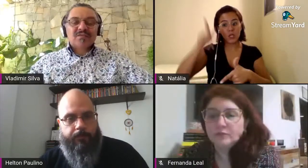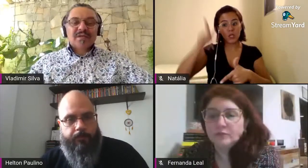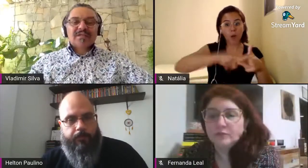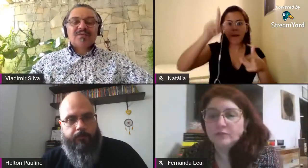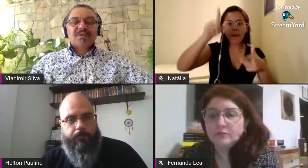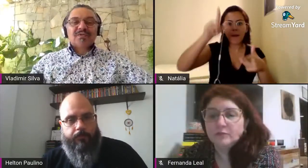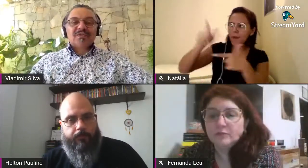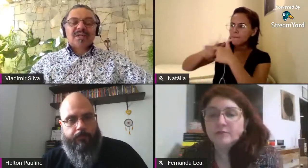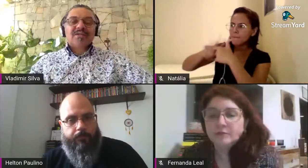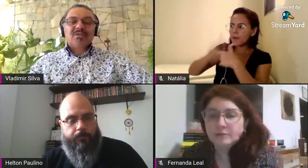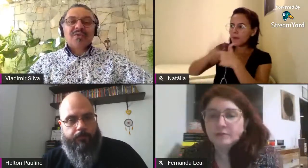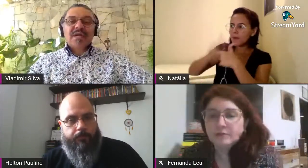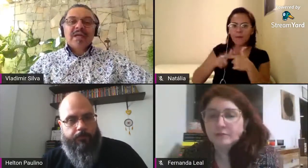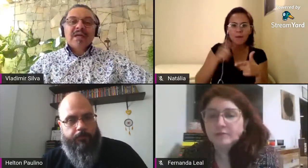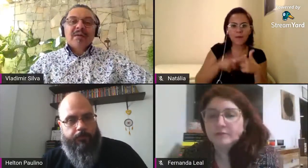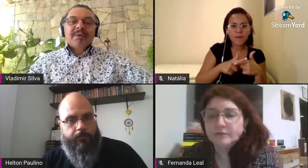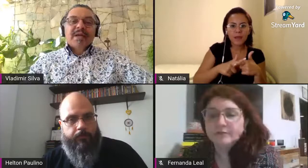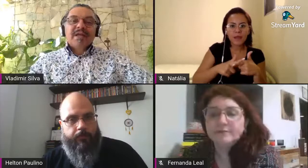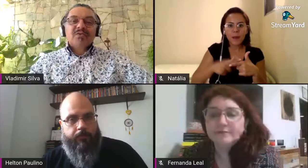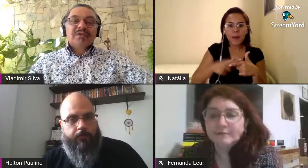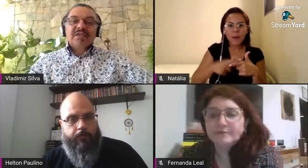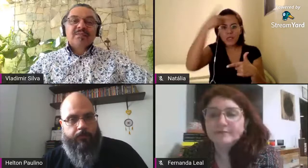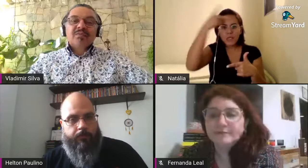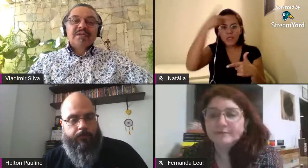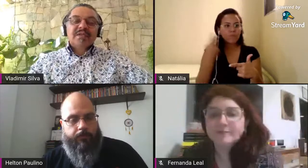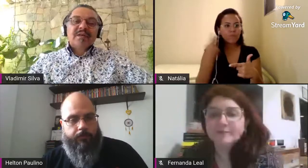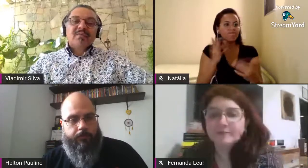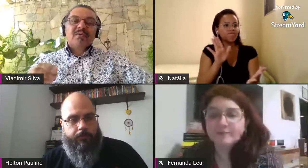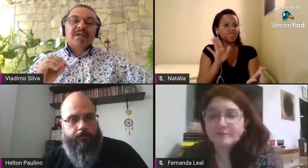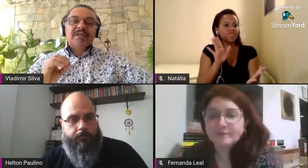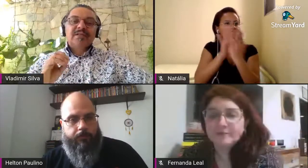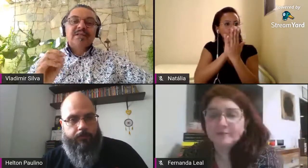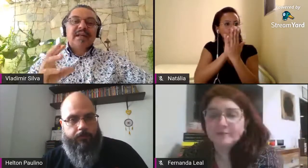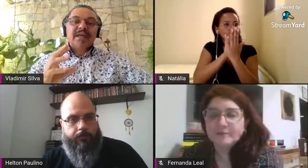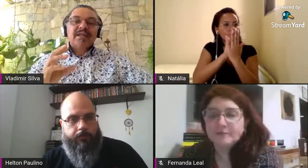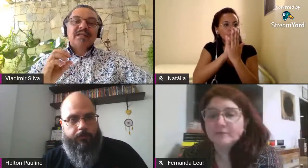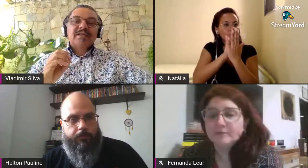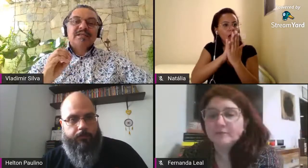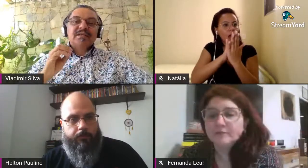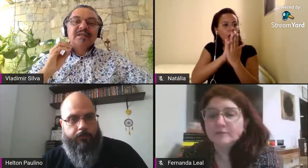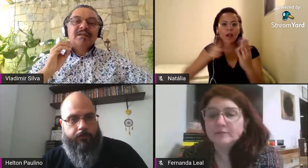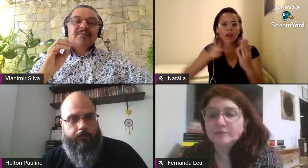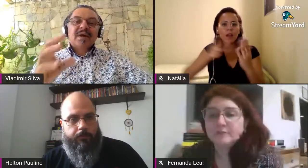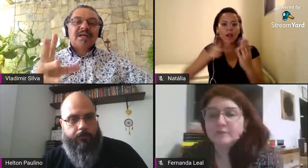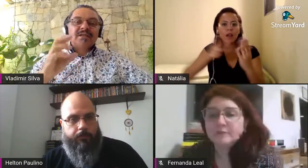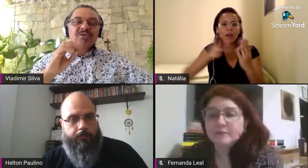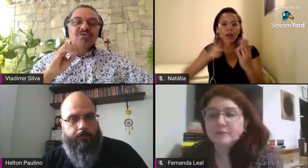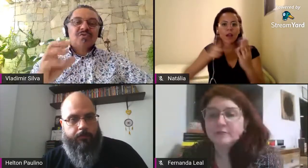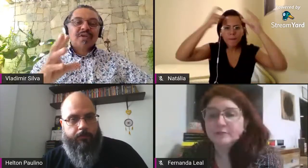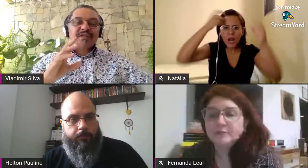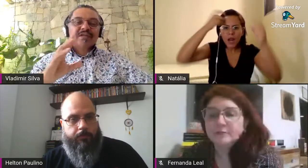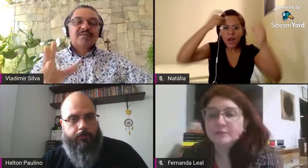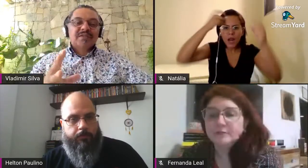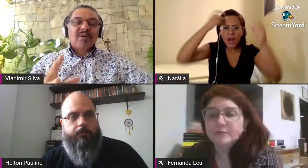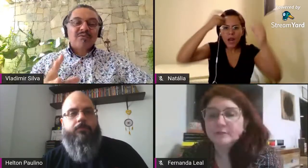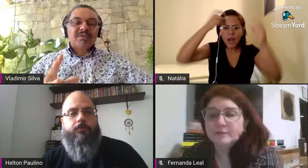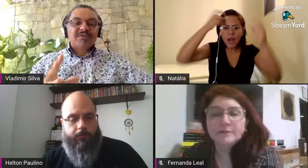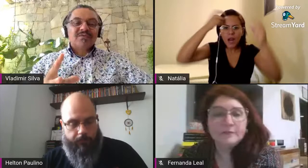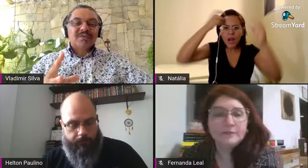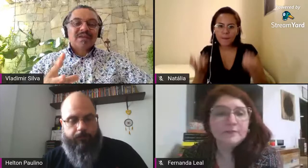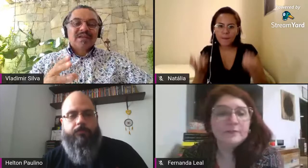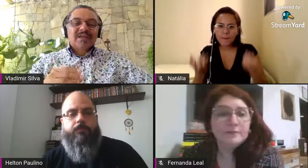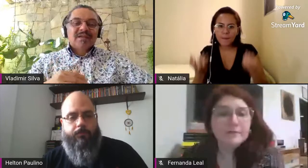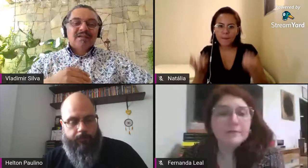muitas pesquisas, tanto no Brasil quanto no exterior, para reduzir, por exemplo, esse delay que existe